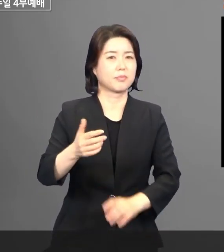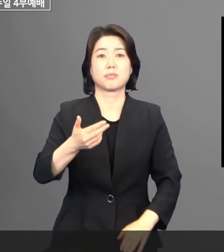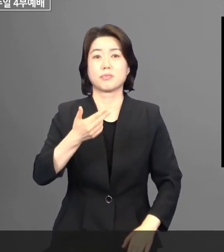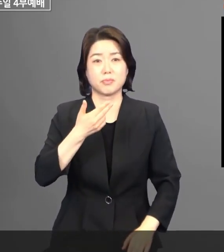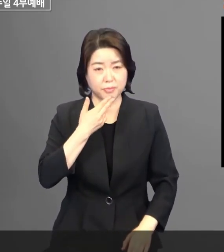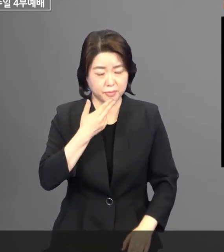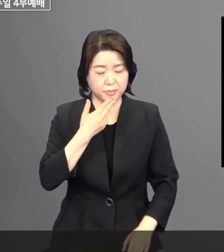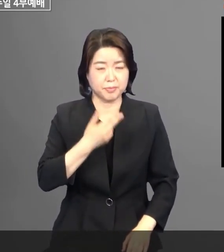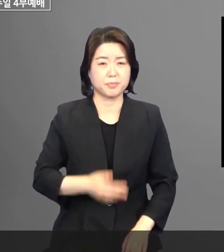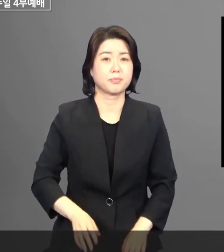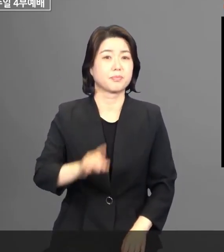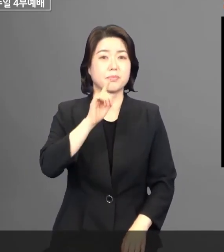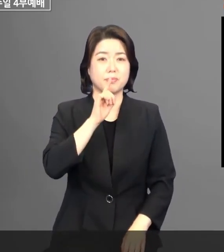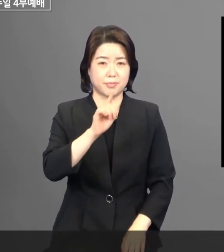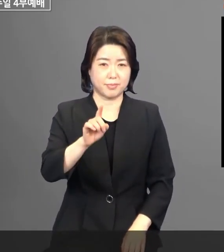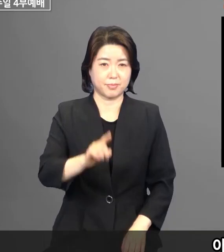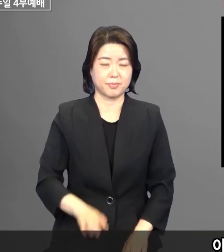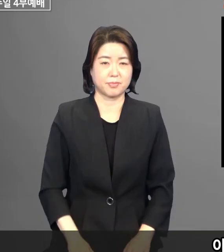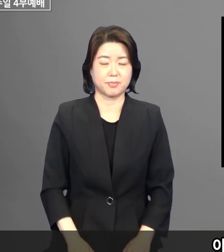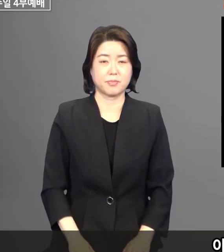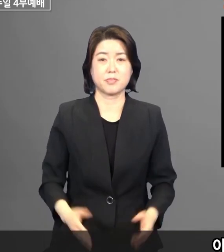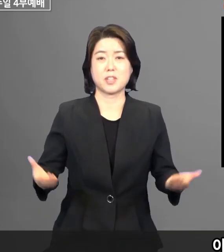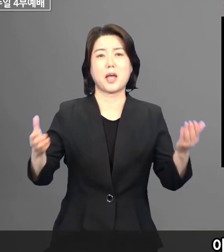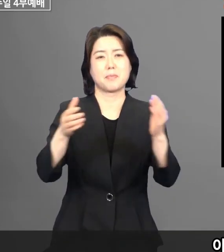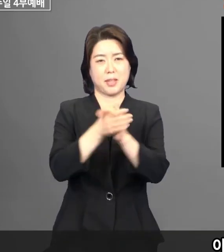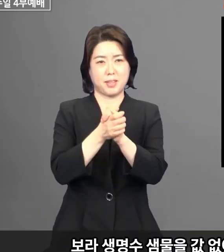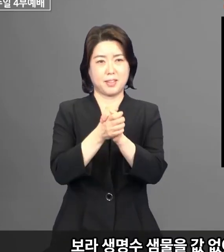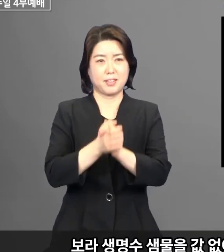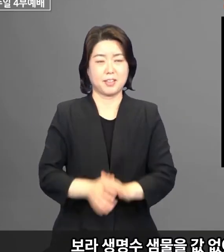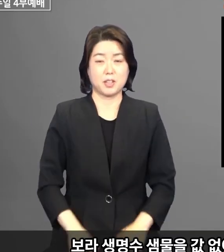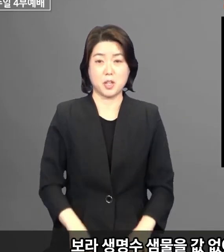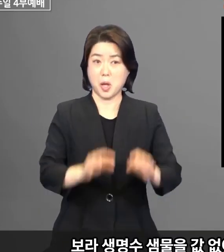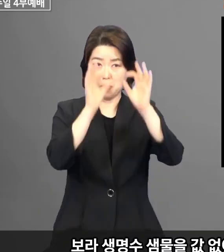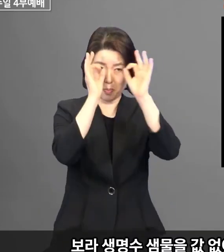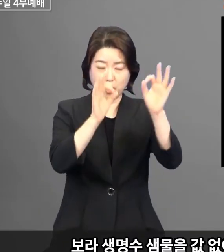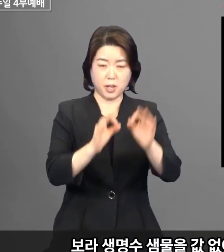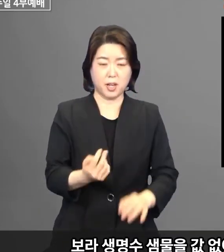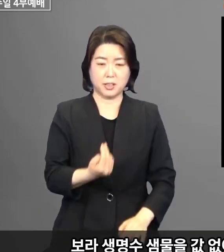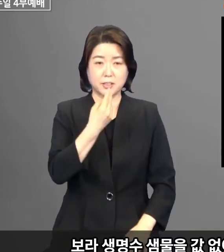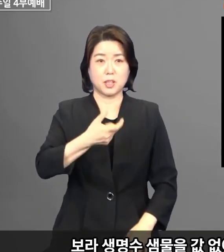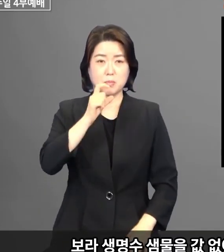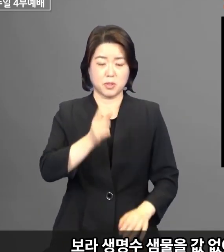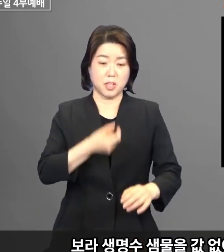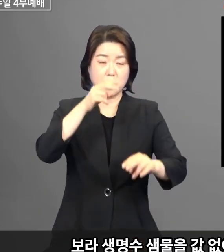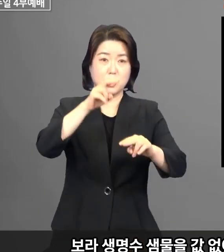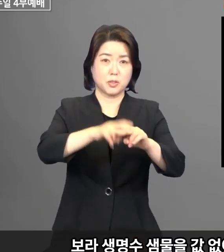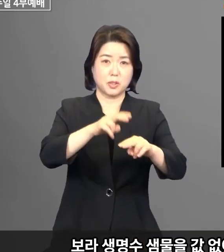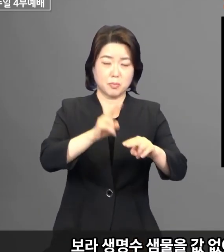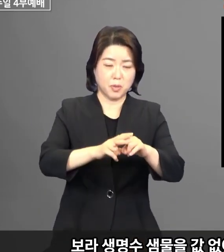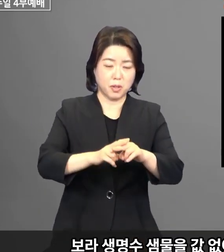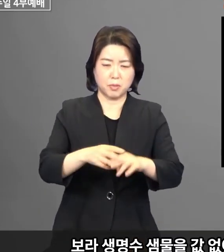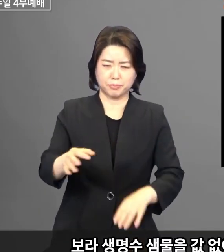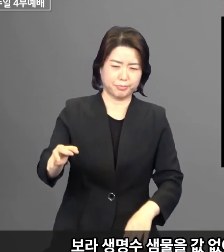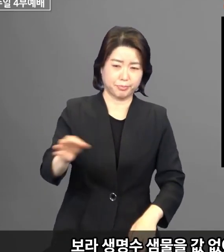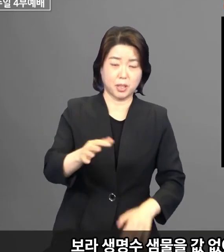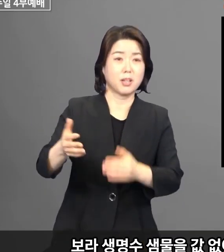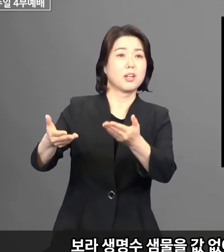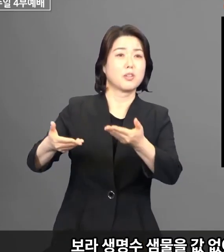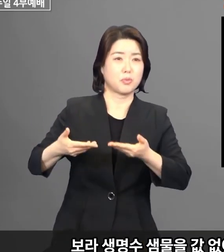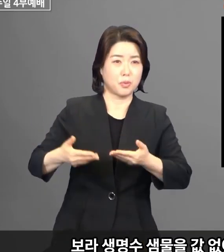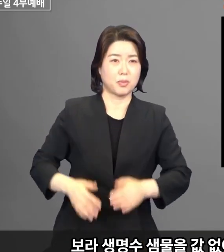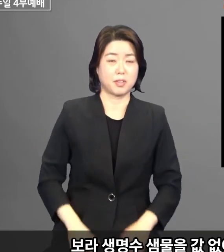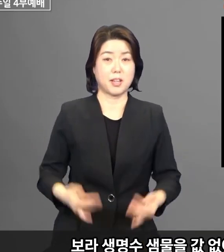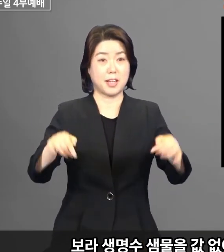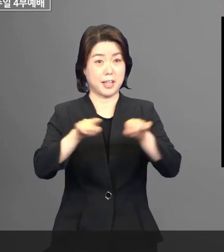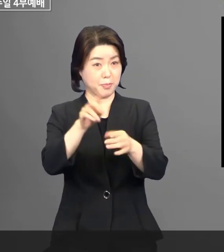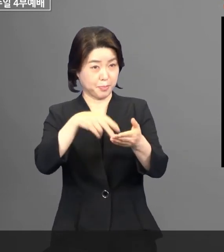다시 잊지 하리라. 아멘. 보라, 생명수 샘물을 값없이 주리니.